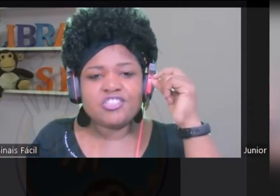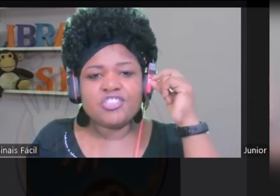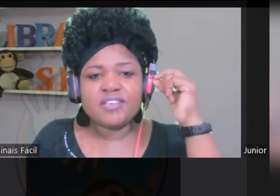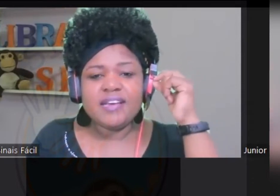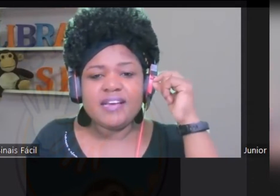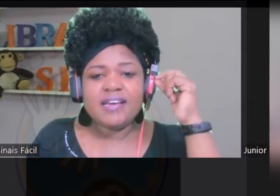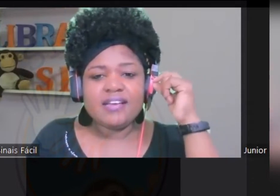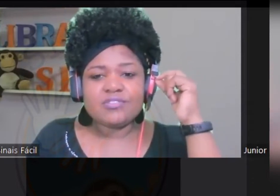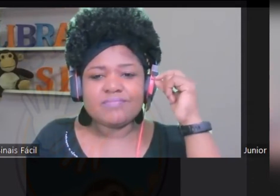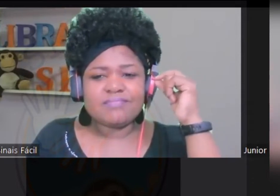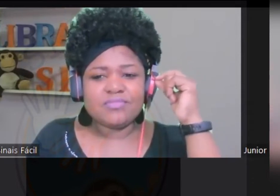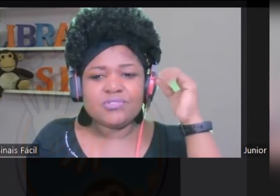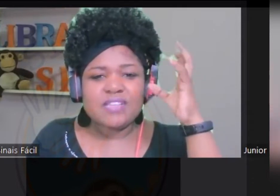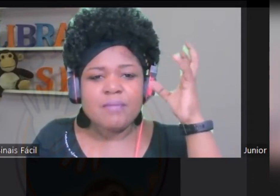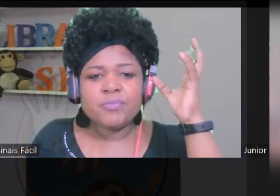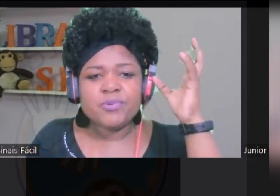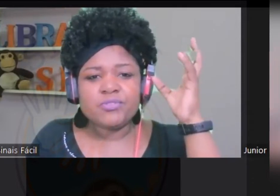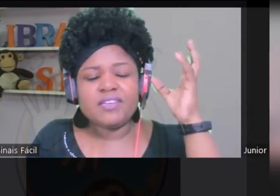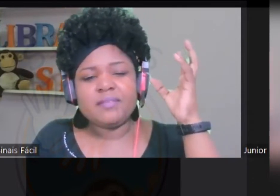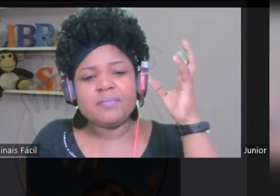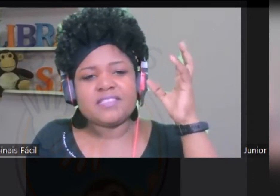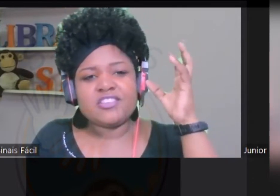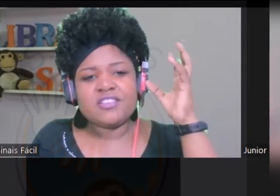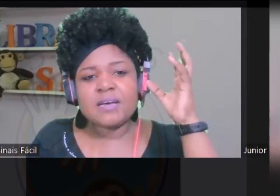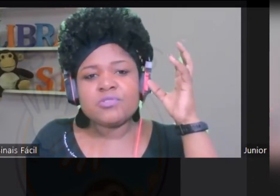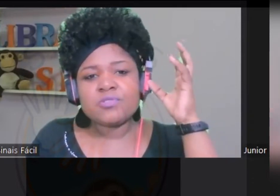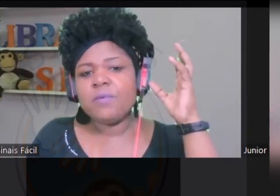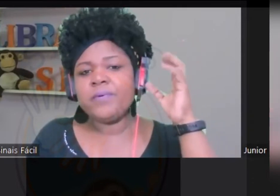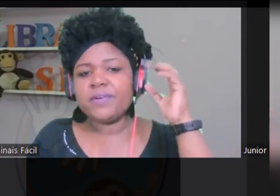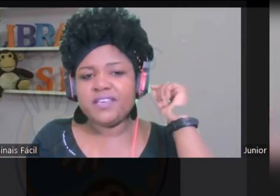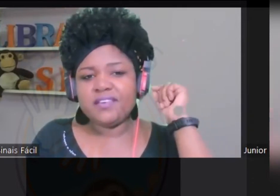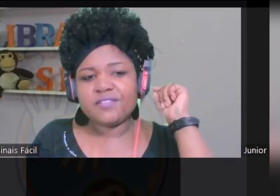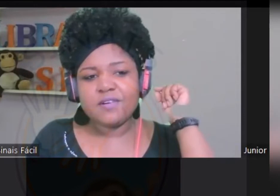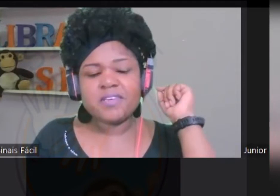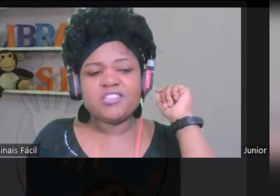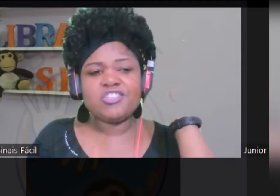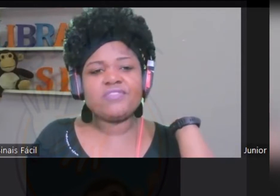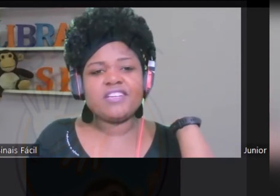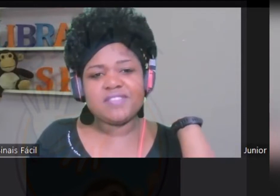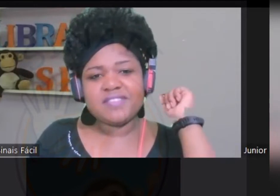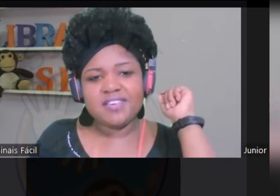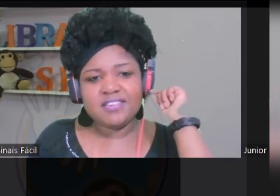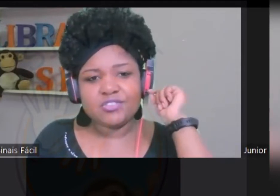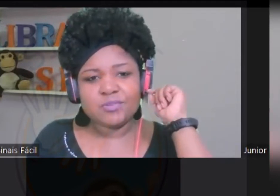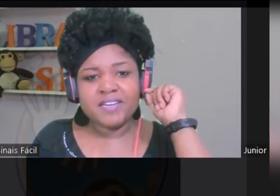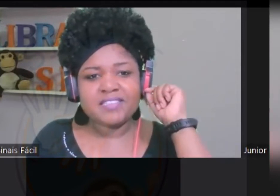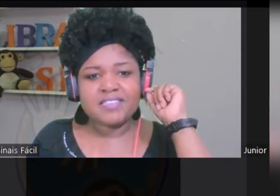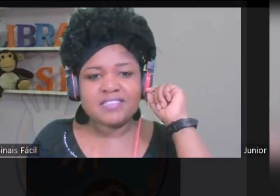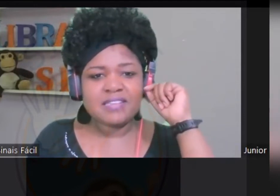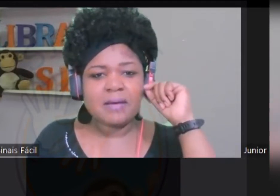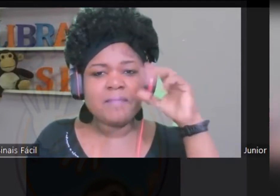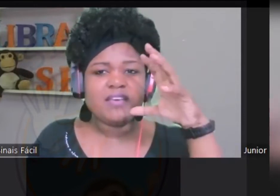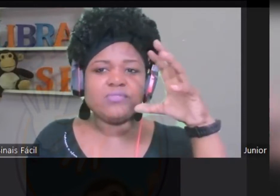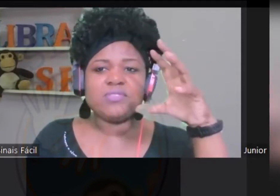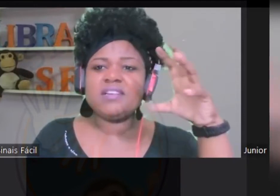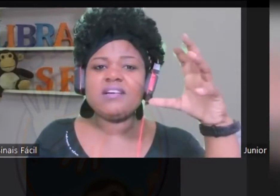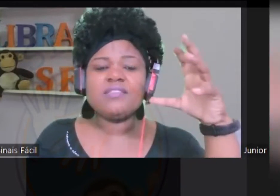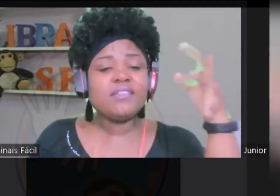gente não sabe muito Libras, a gente sabe só um pouquinho. Como que a gente vai dizer isso? Precisa saber o sinal?